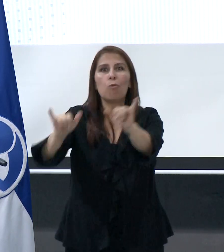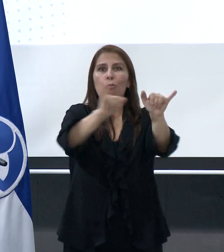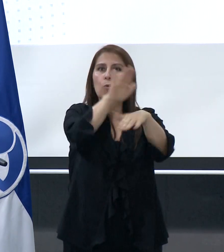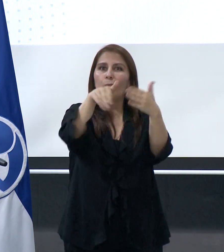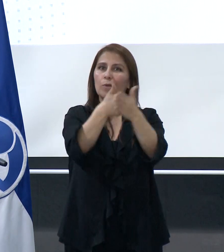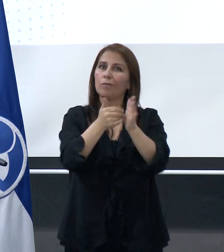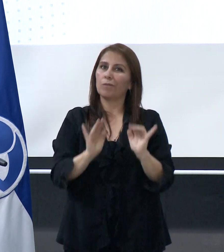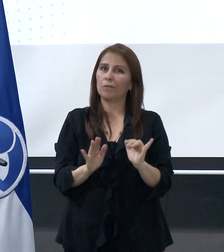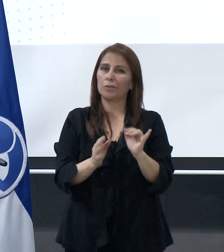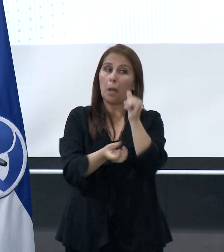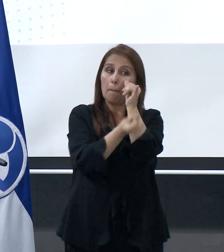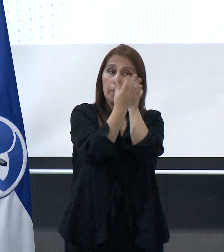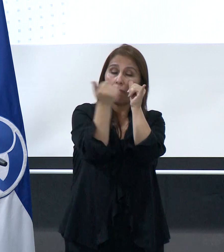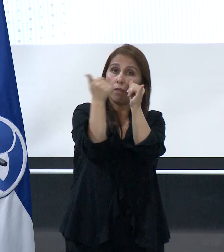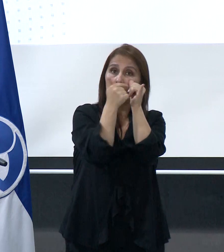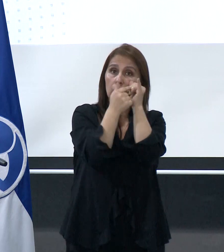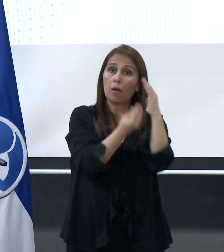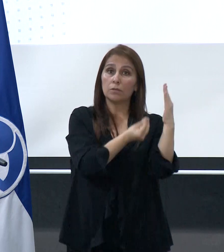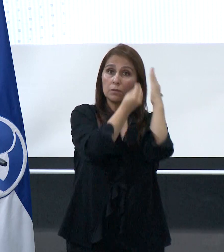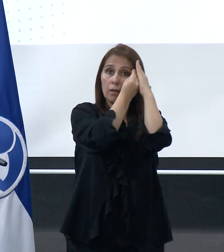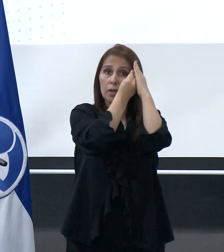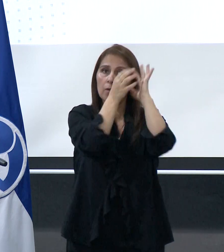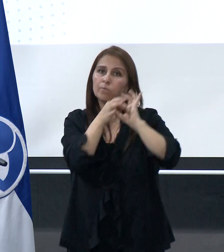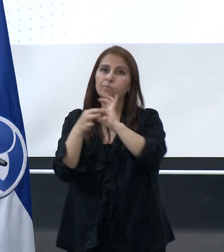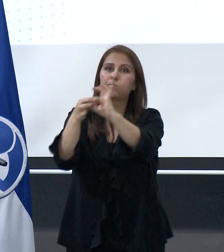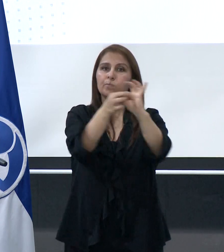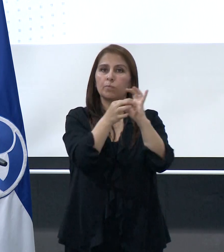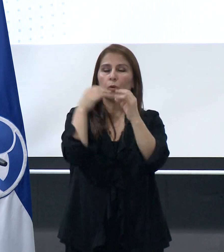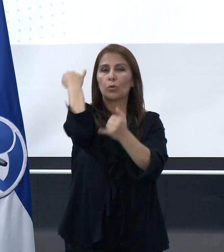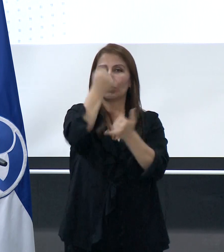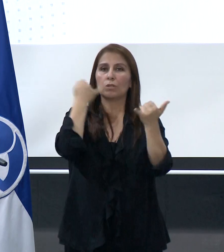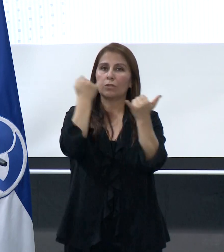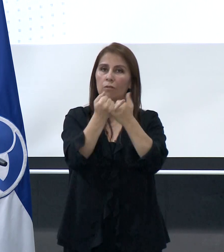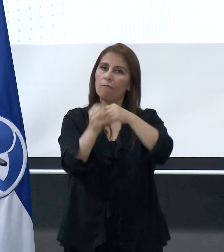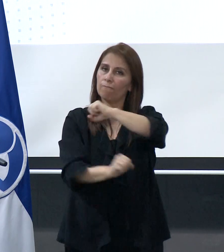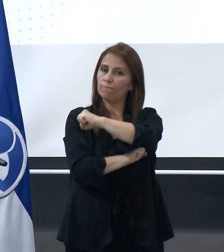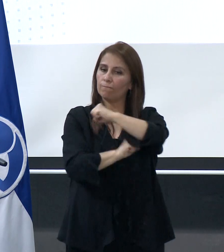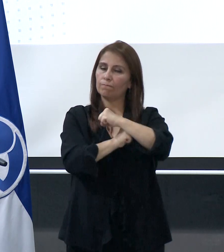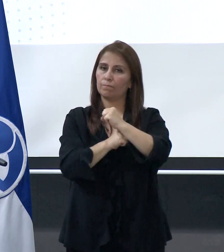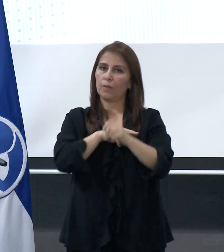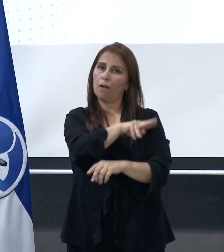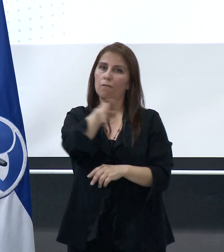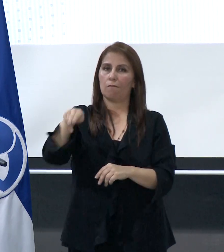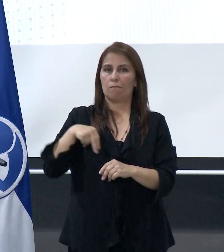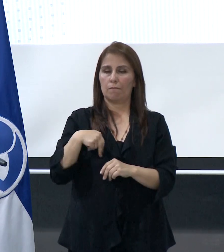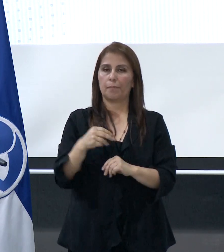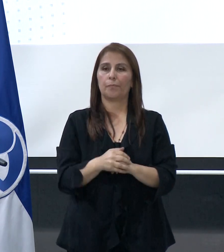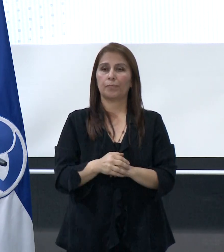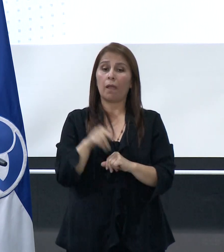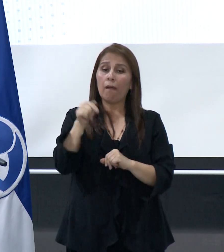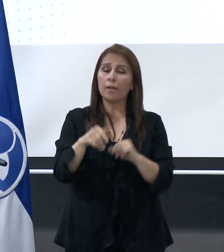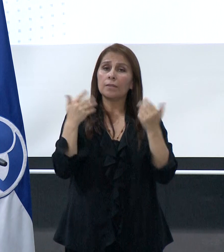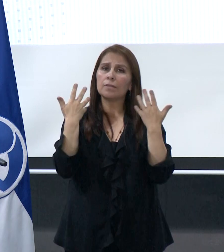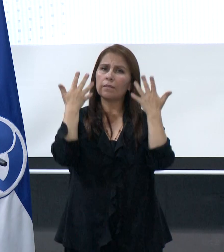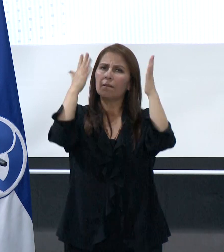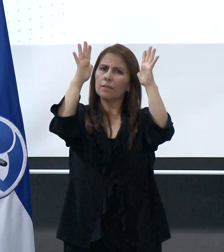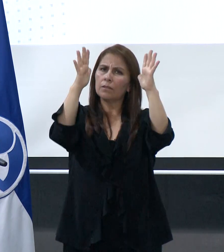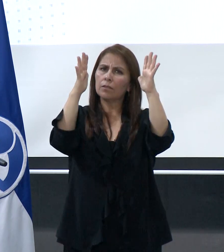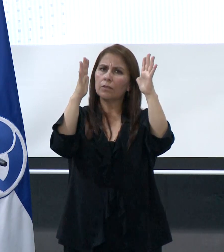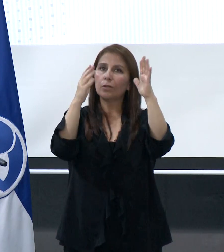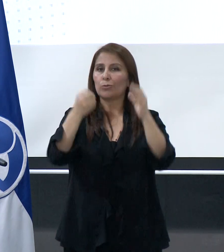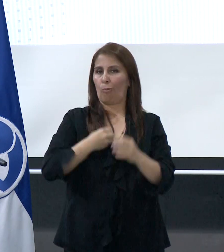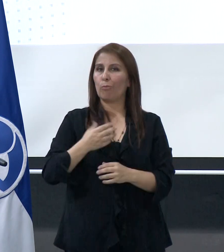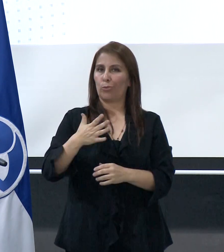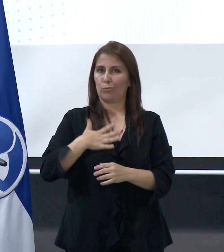pedagogía entre otros saberes nos convoca nos une nos identifica nos fortalece esta conmemoración pues es sobre todo una